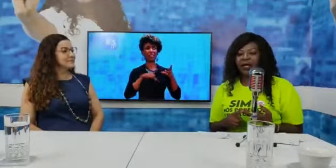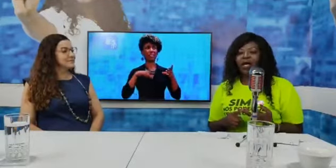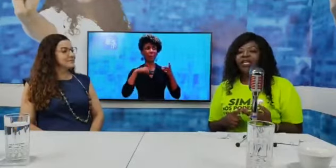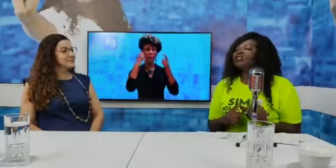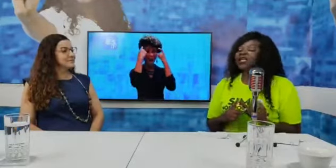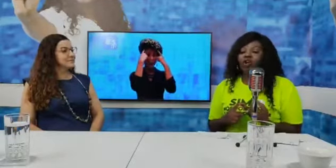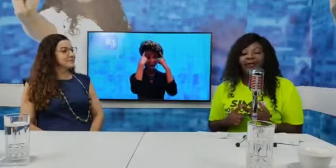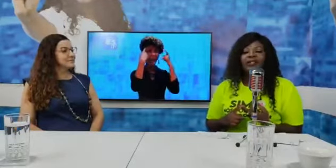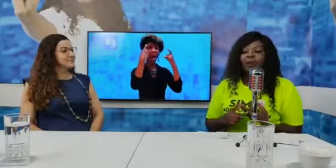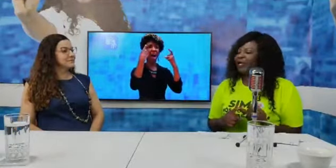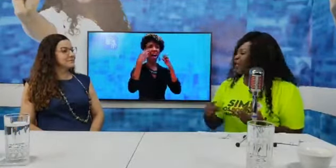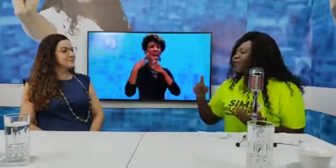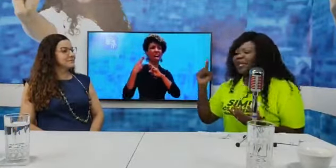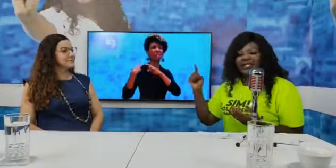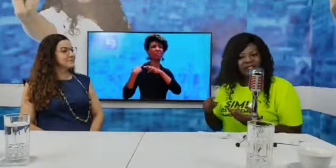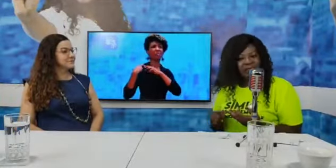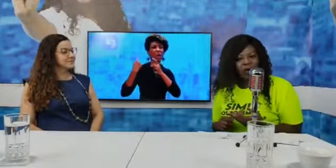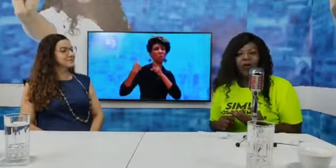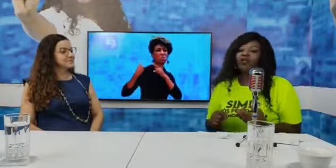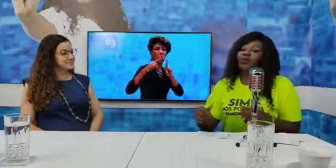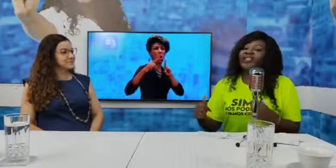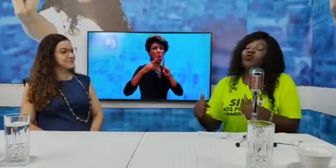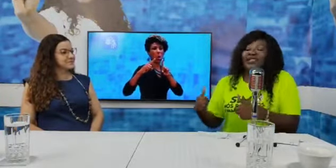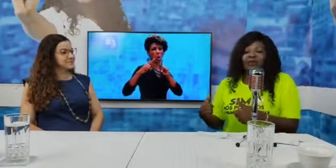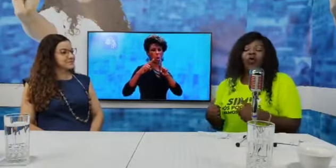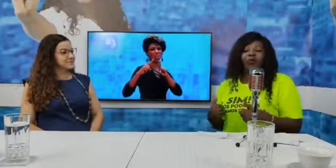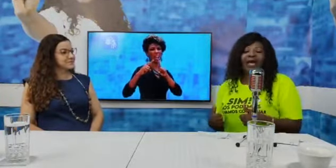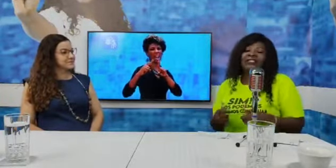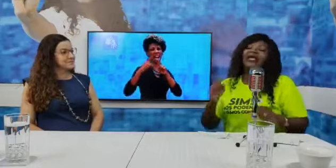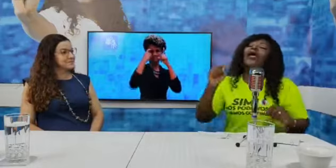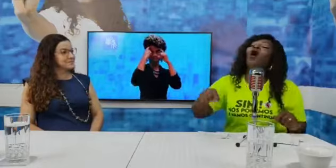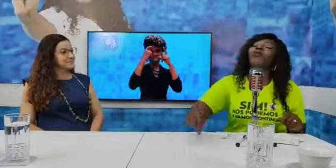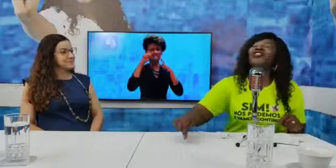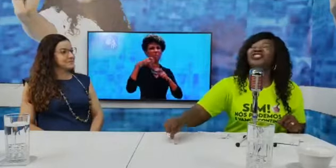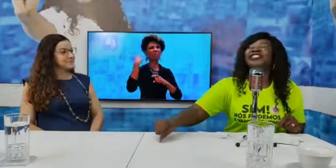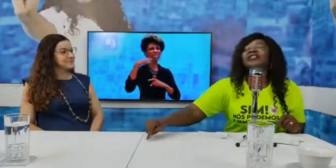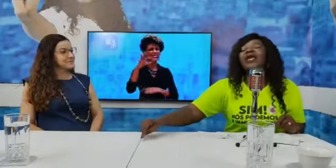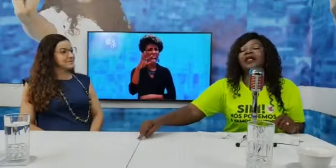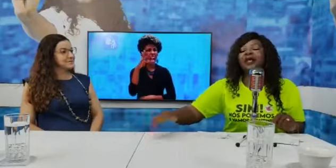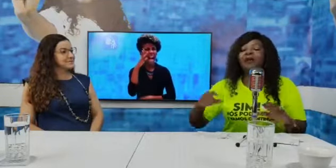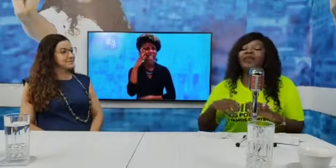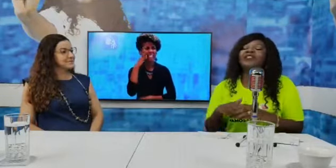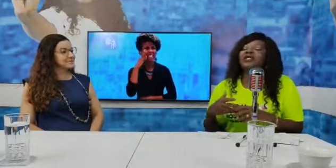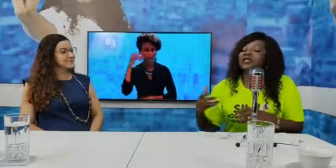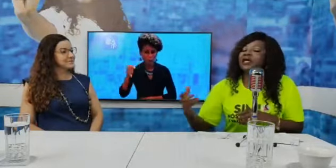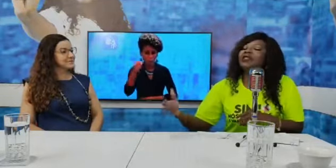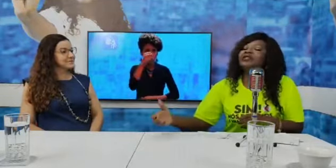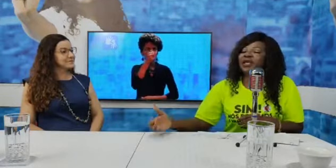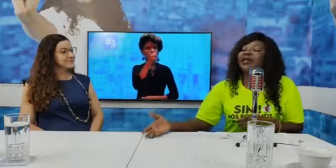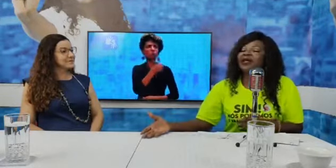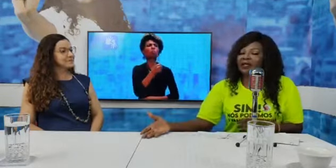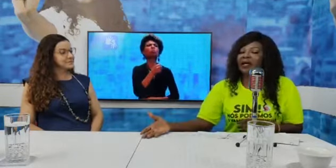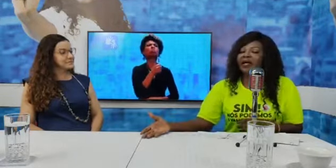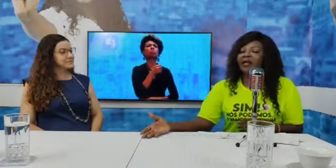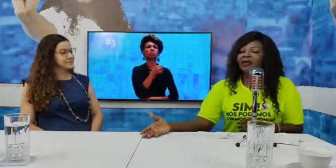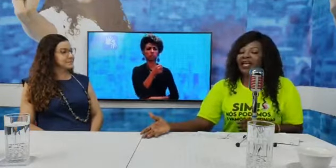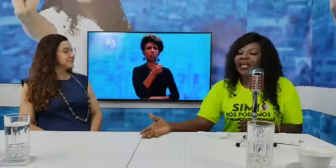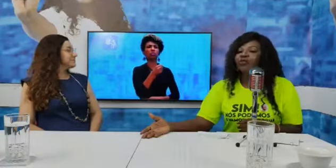violência, que se nós não prestarmos atenção em uma situação como essa e realmente inserir, precisa ser